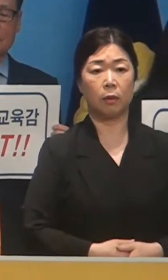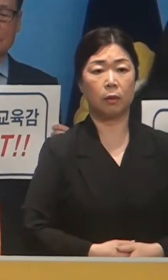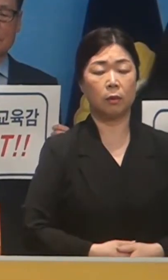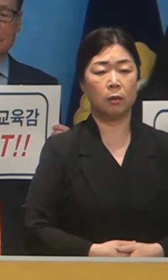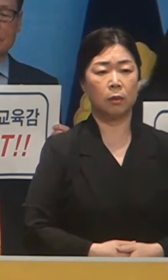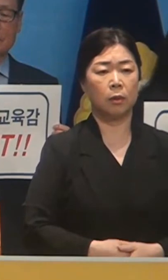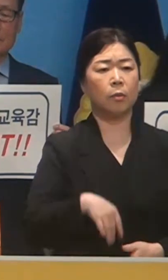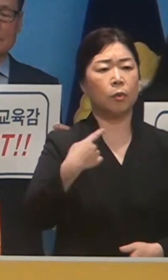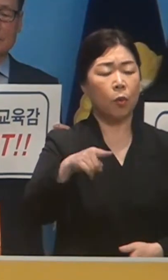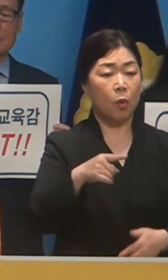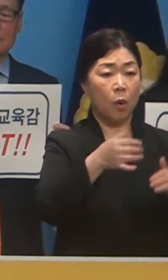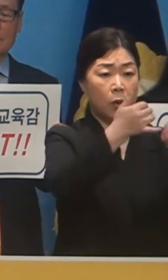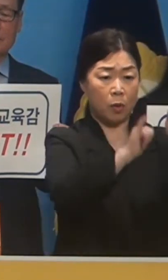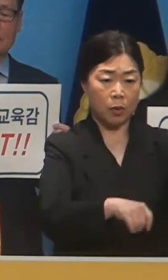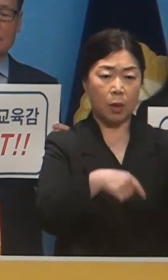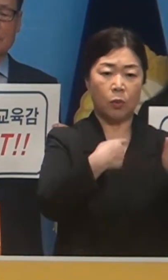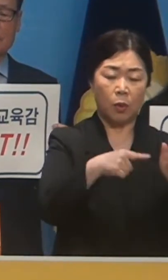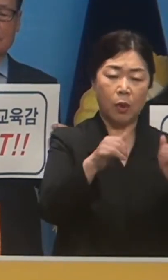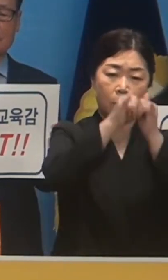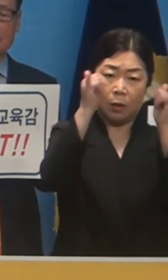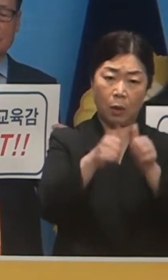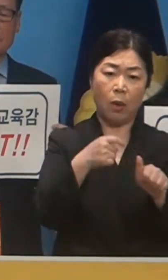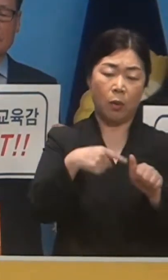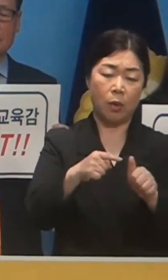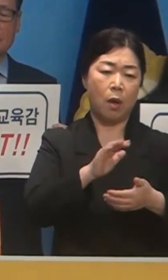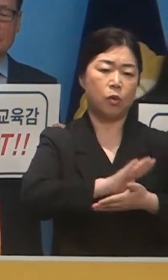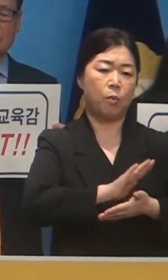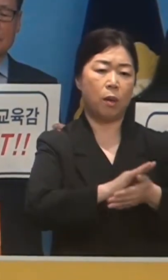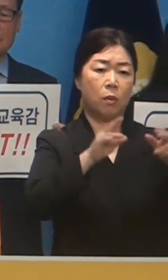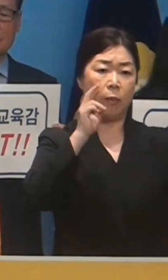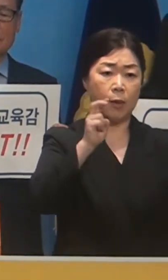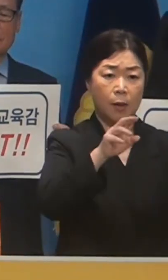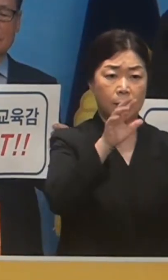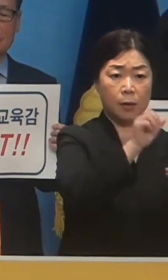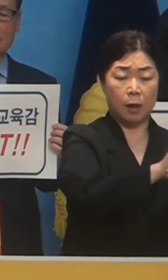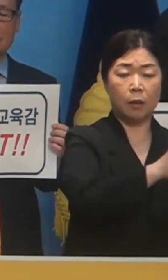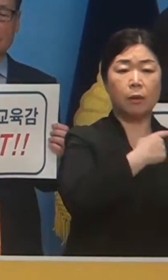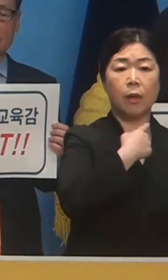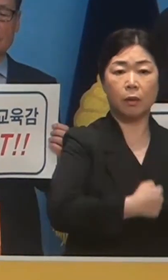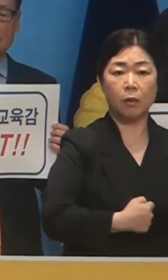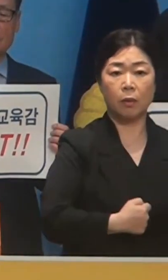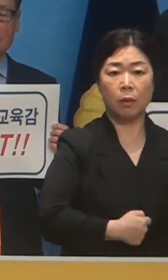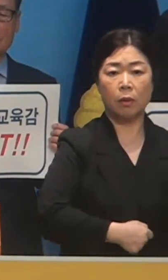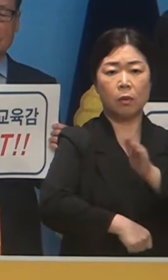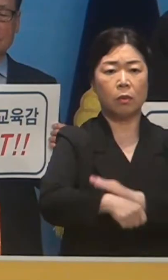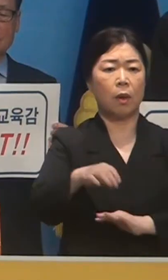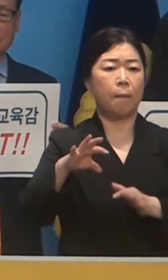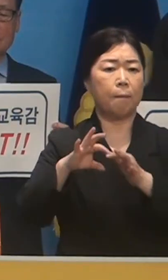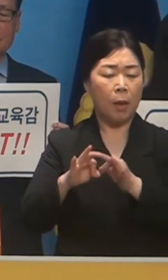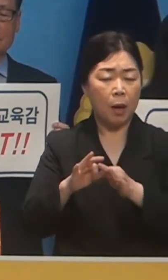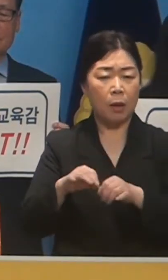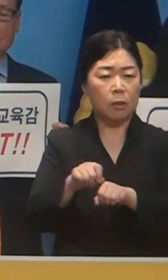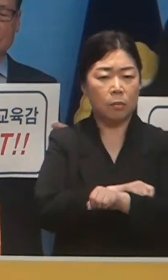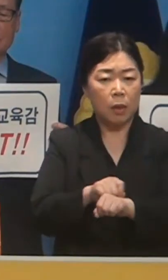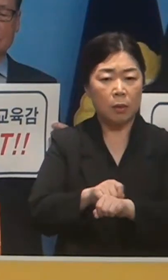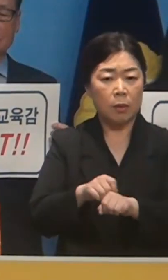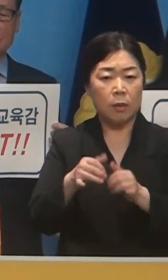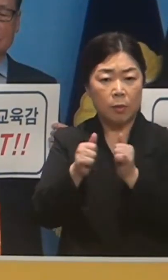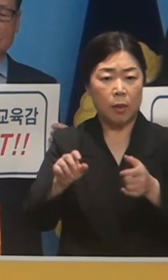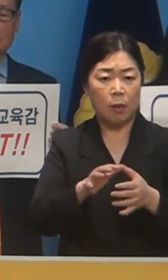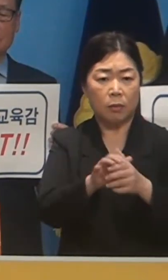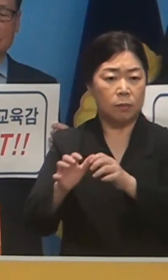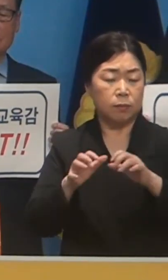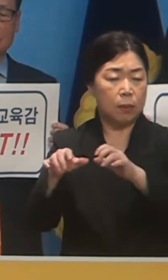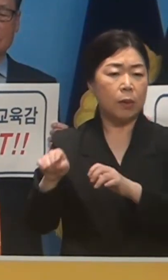시작은 역사교과서, 사회교과서 출판계를 장악하고 있는 좌파들, 특정 세력들이 똘똘